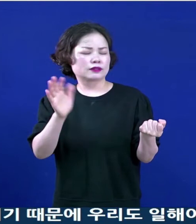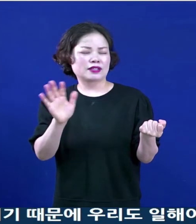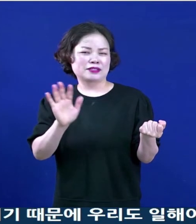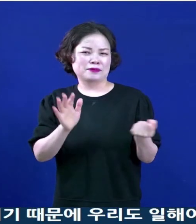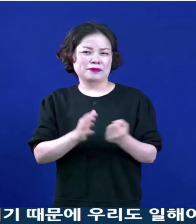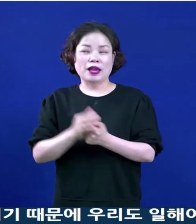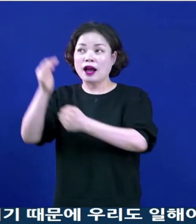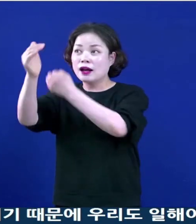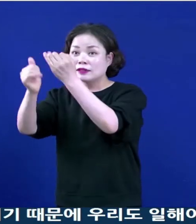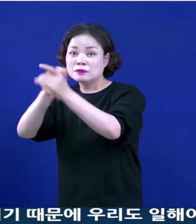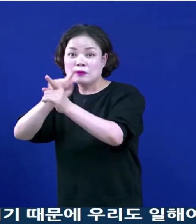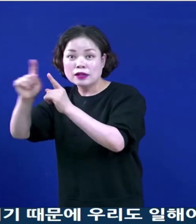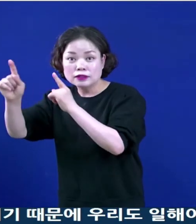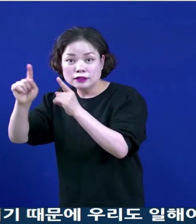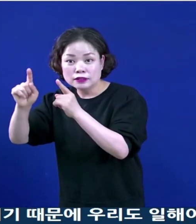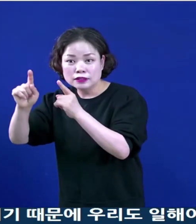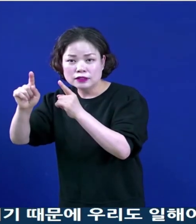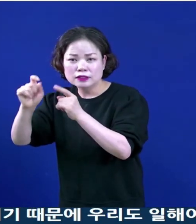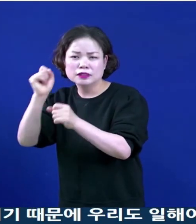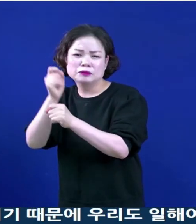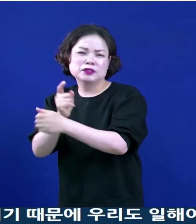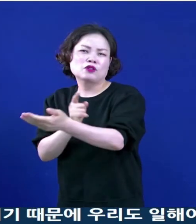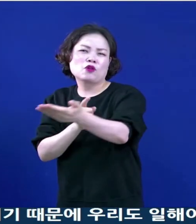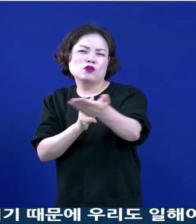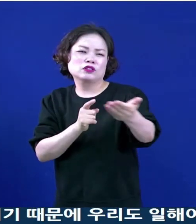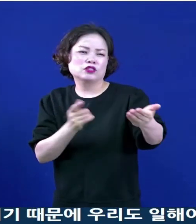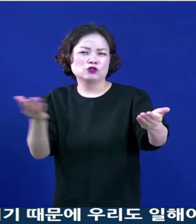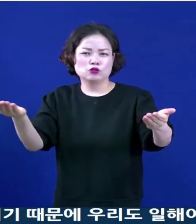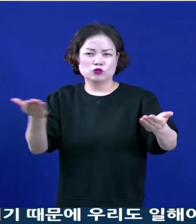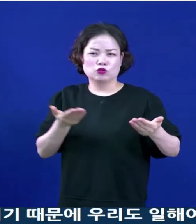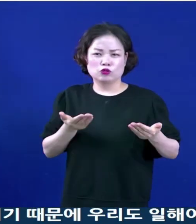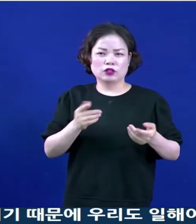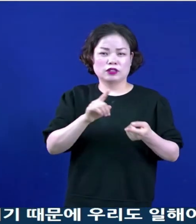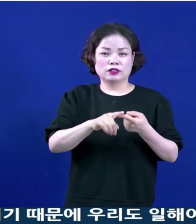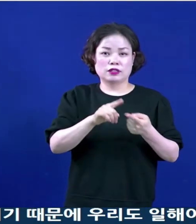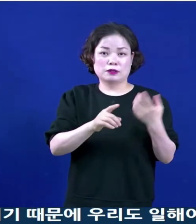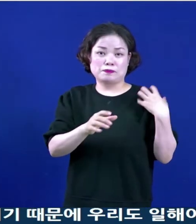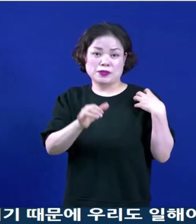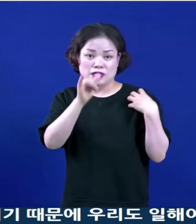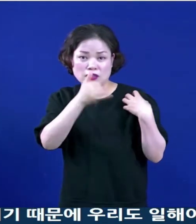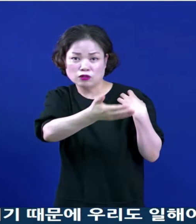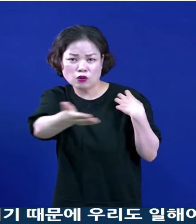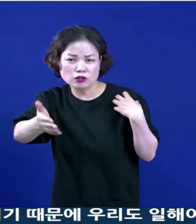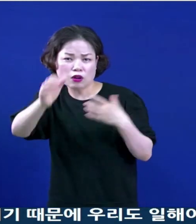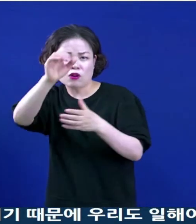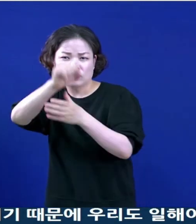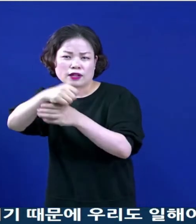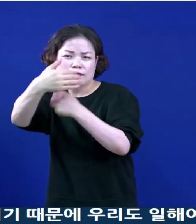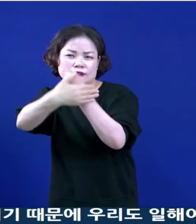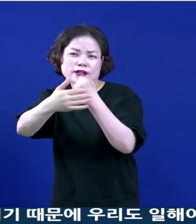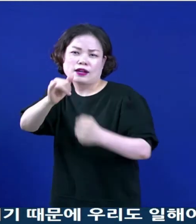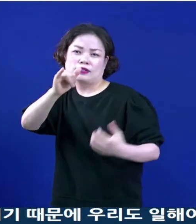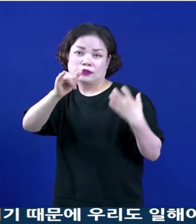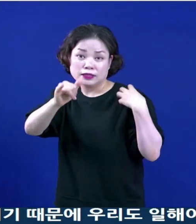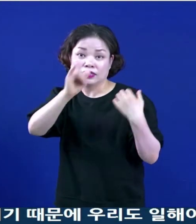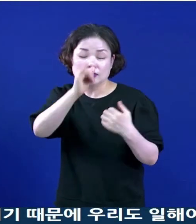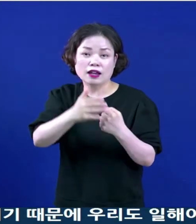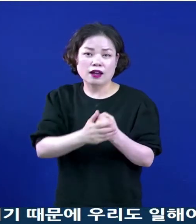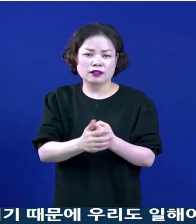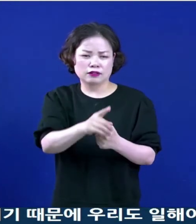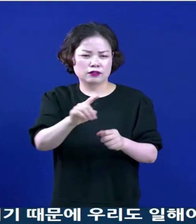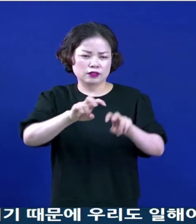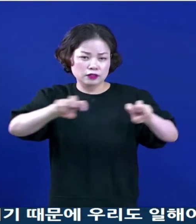않습니다. 하나님의 말씀은 이미 너희들에게 주어진 분복이 있다, 너희들의 허락한 은혜가 있다, 그것을